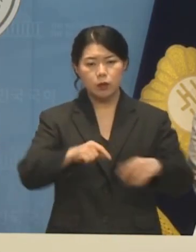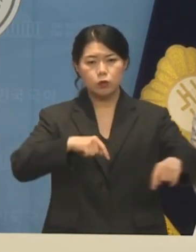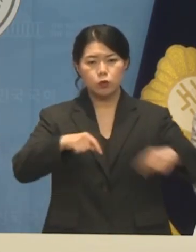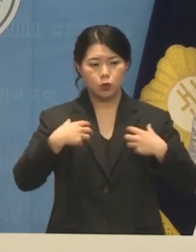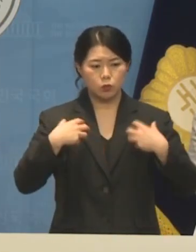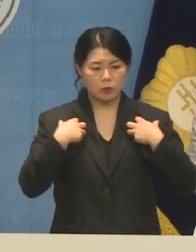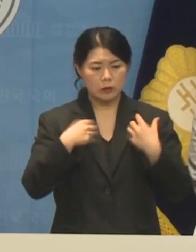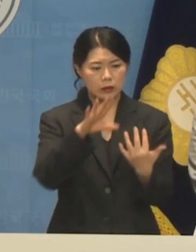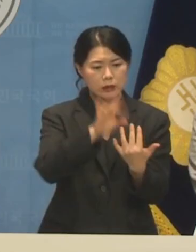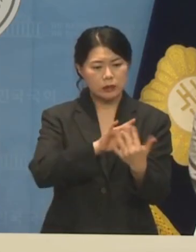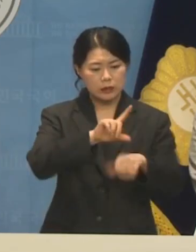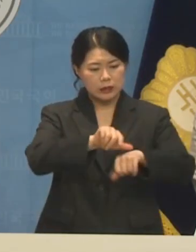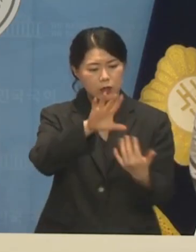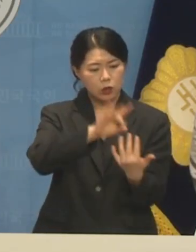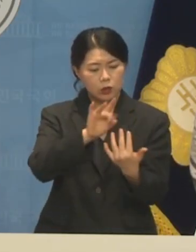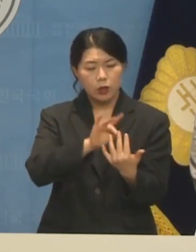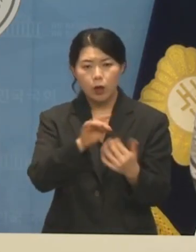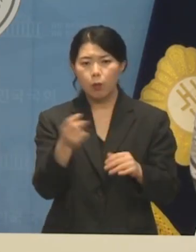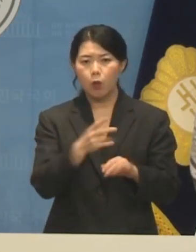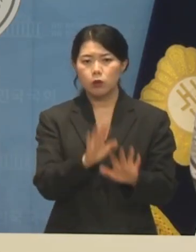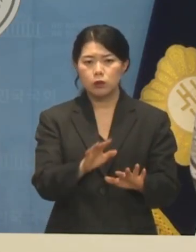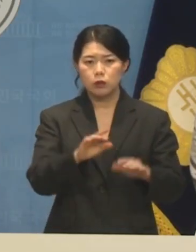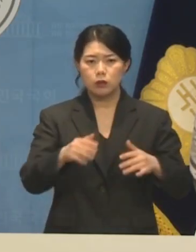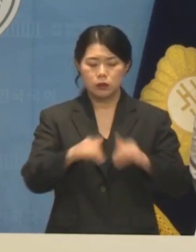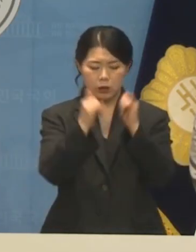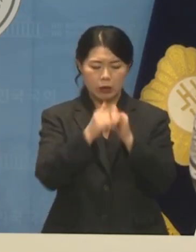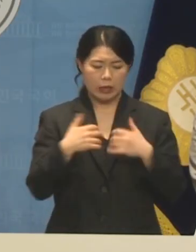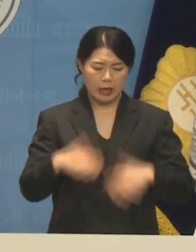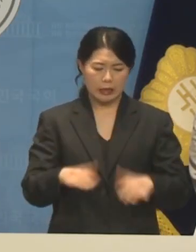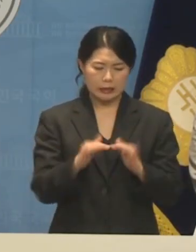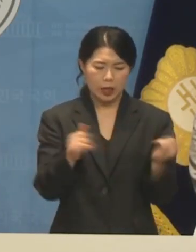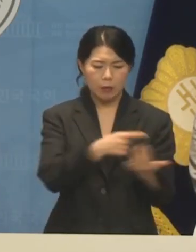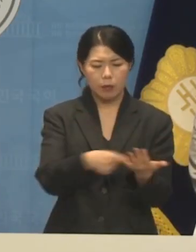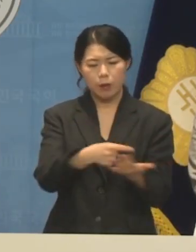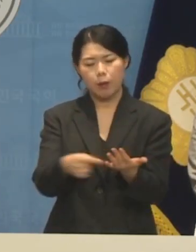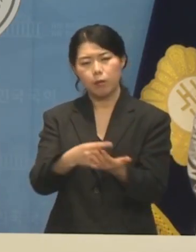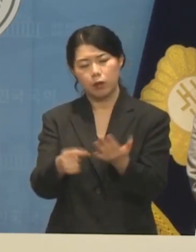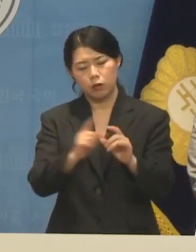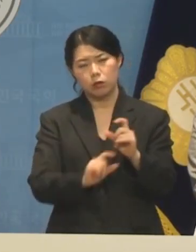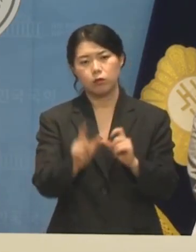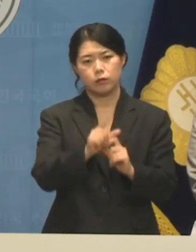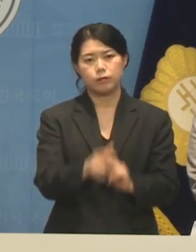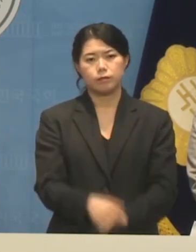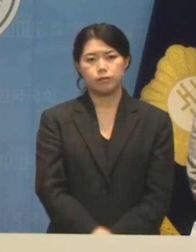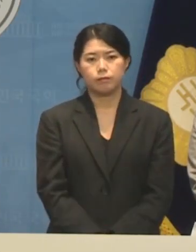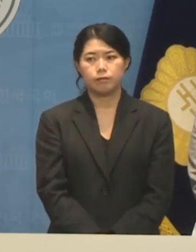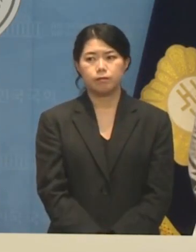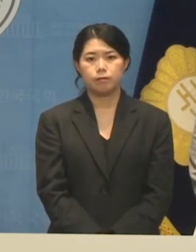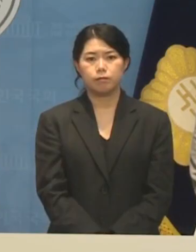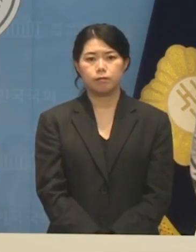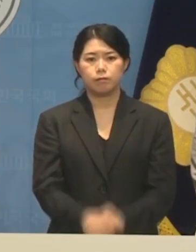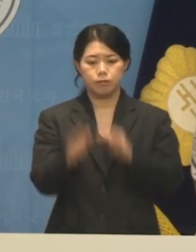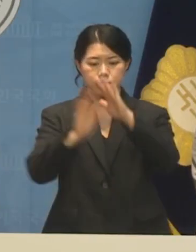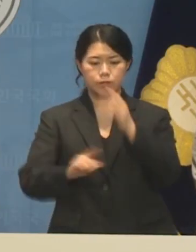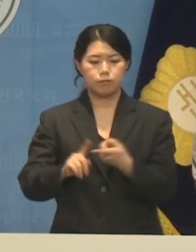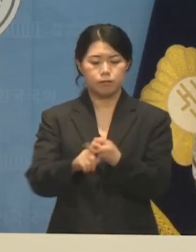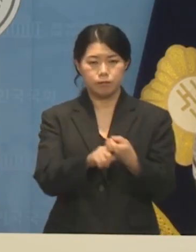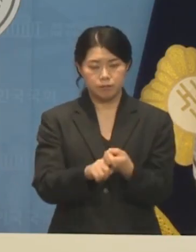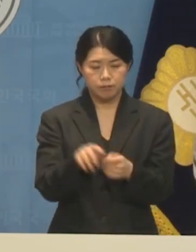시간 선택제 임기제 등 사회적 약자에게 그 피해가 전가되고 있다. 공공연대